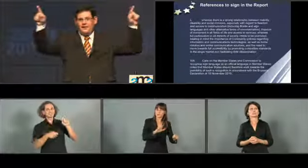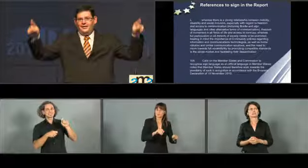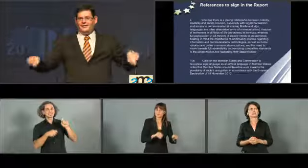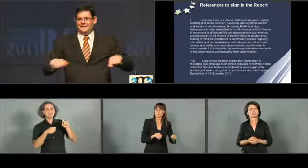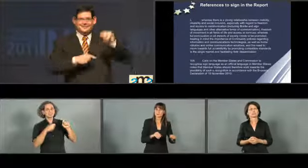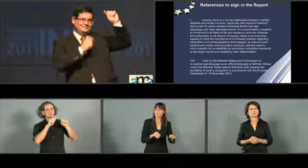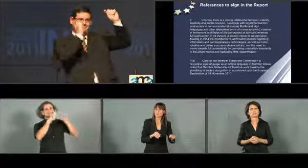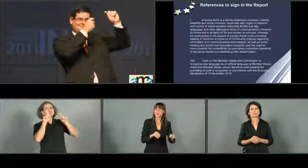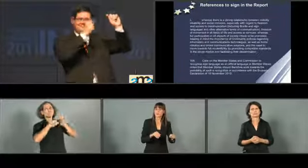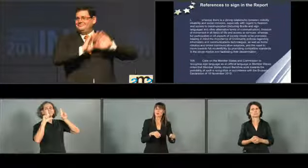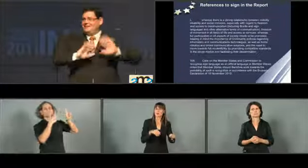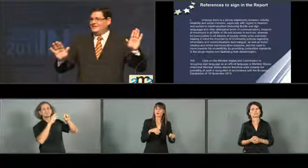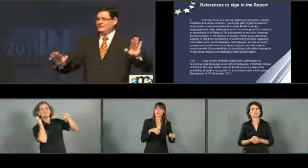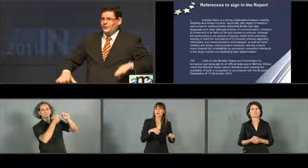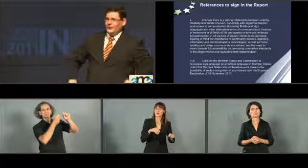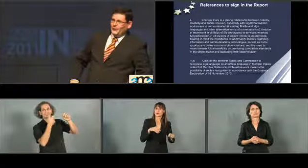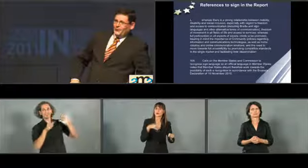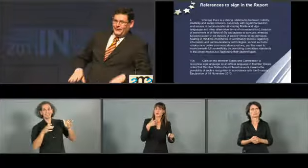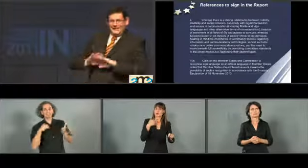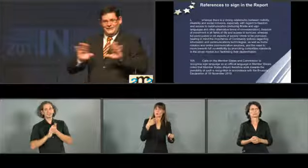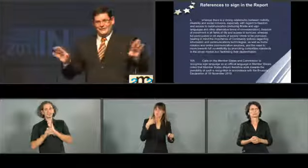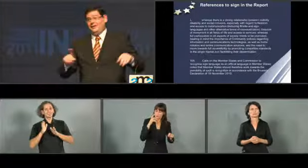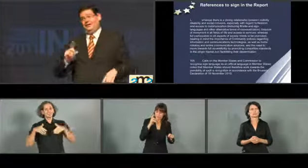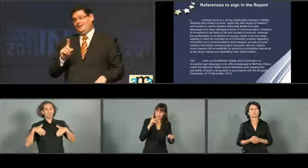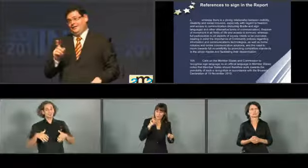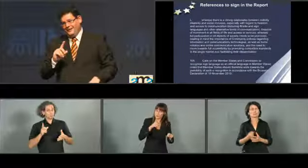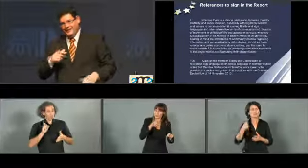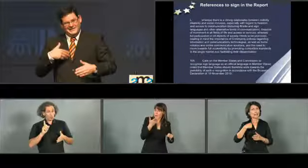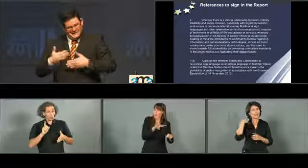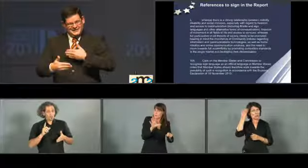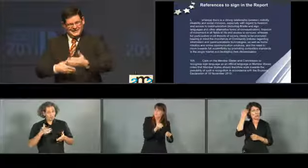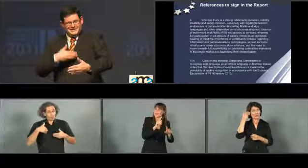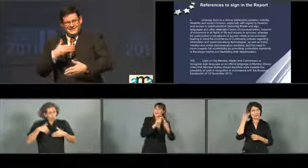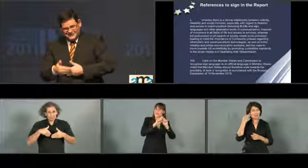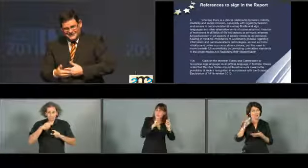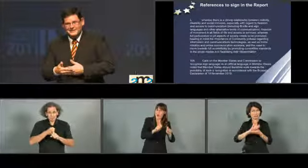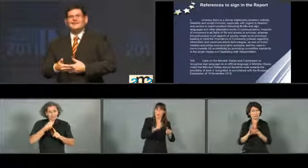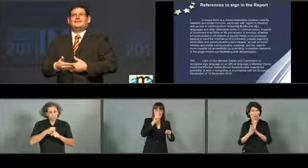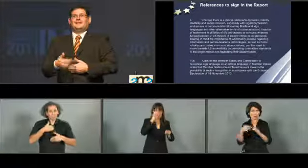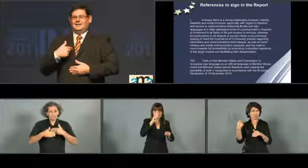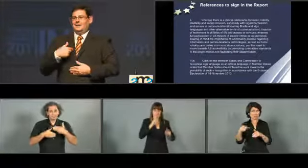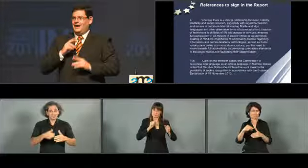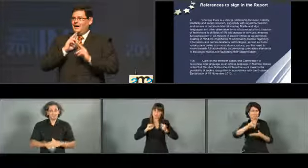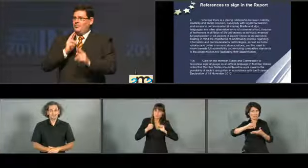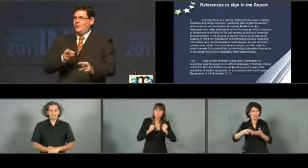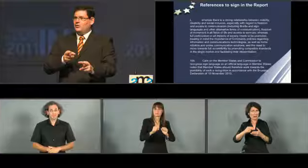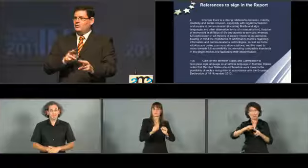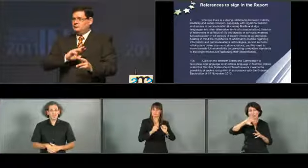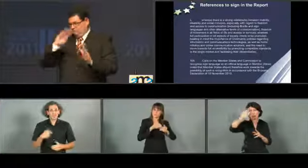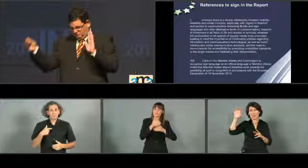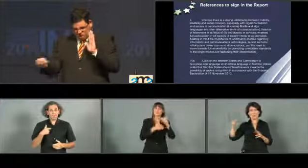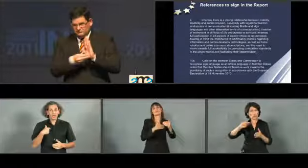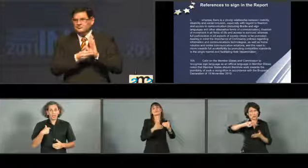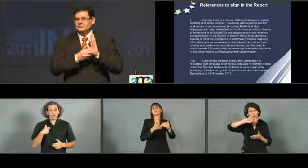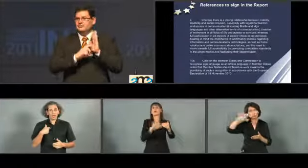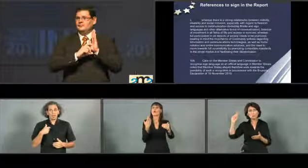Moi, je pensais qu'une fois que ce serait signé par chaque pays, ça allait être adopté et que le travail en était terminé, mais pas du tout. C'est un combat